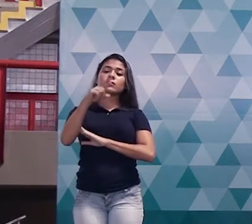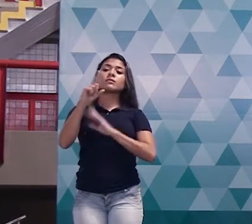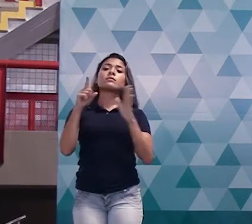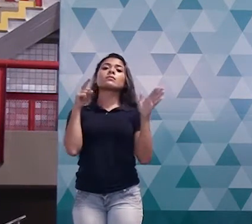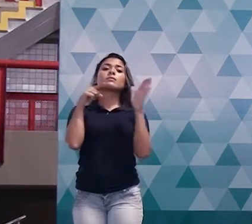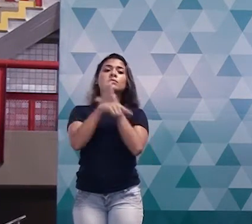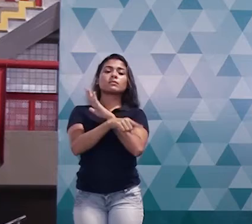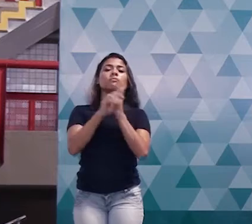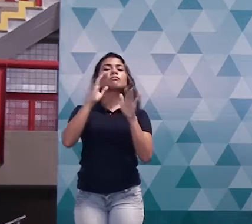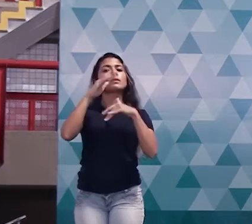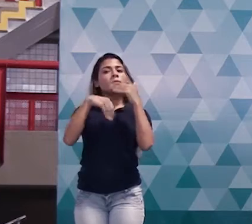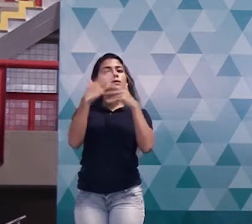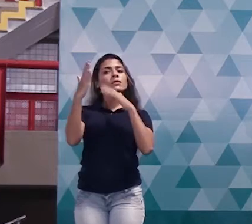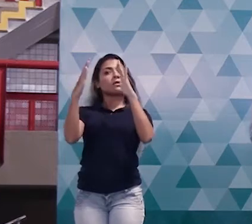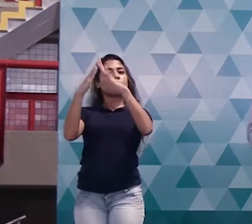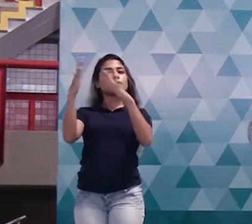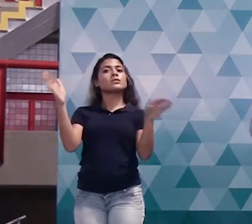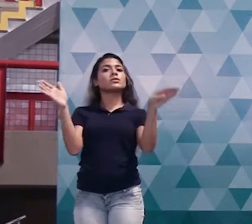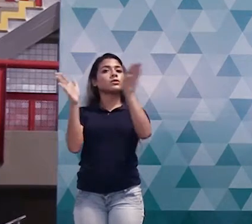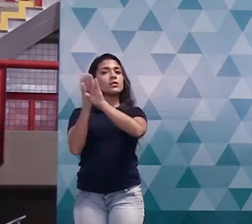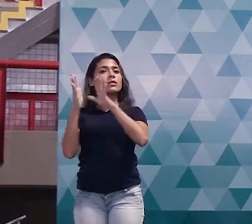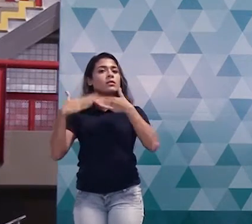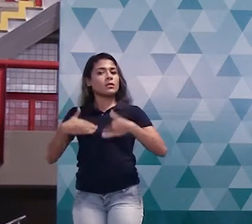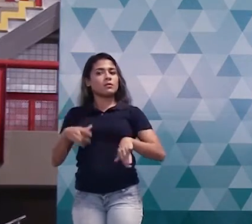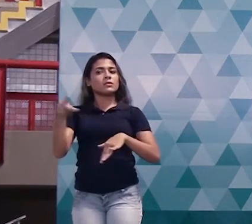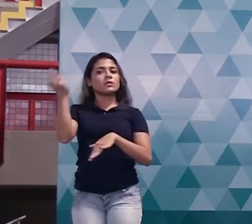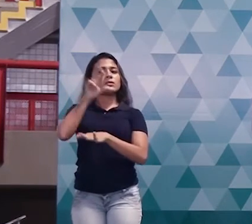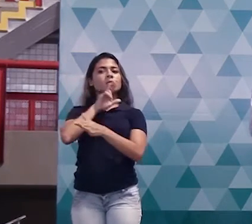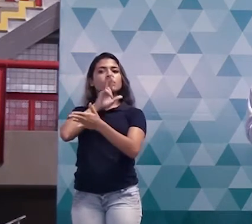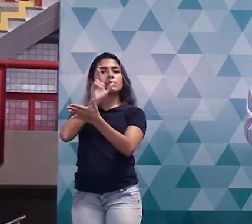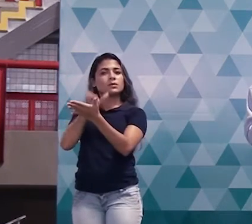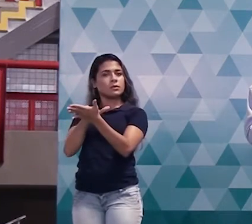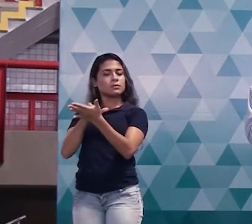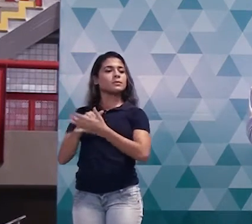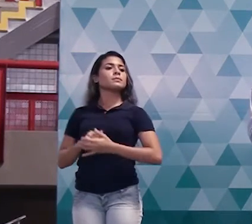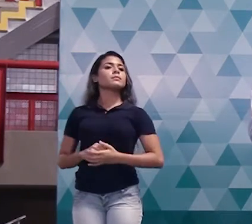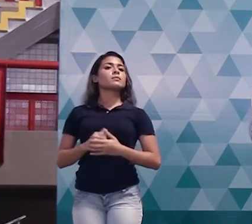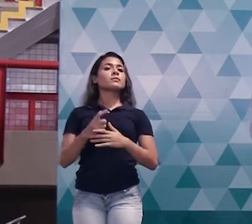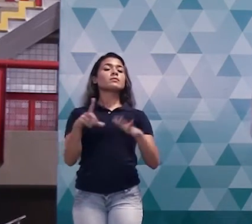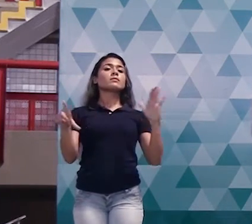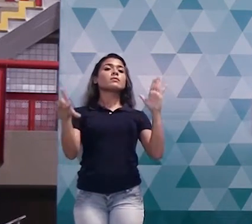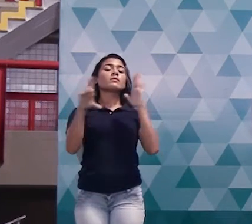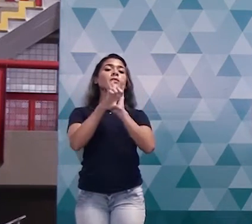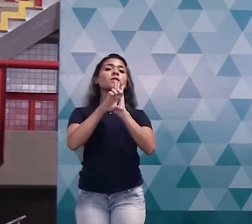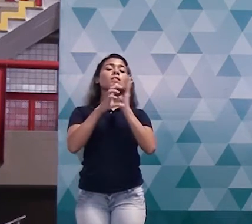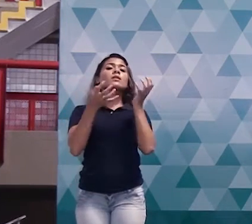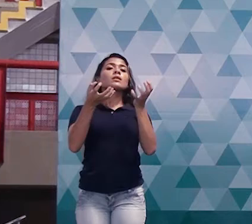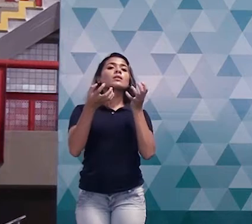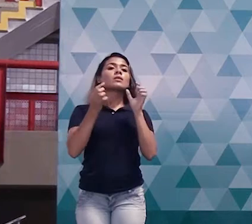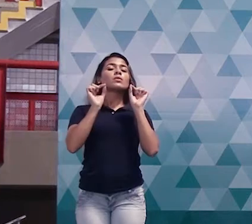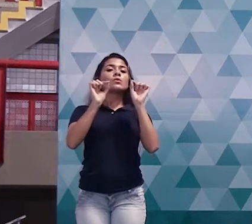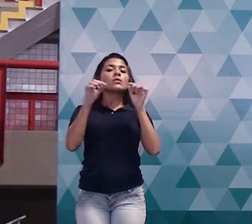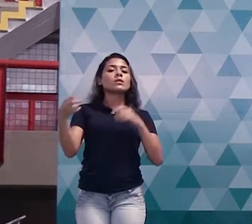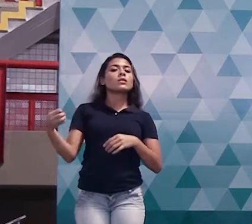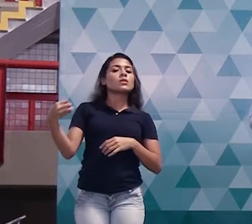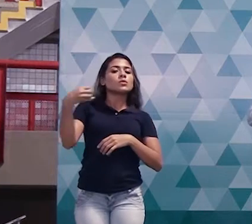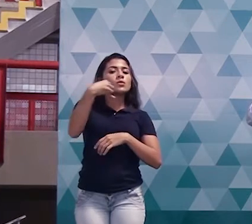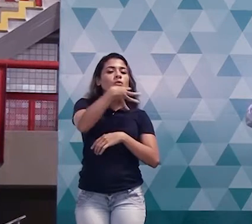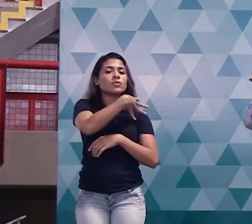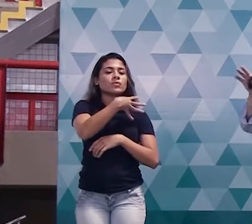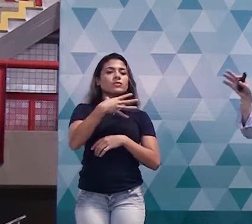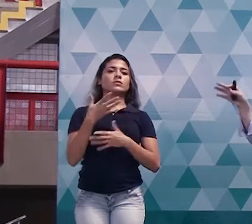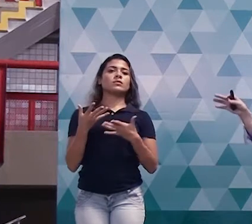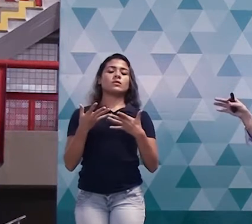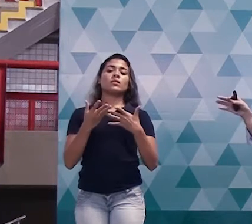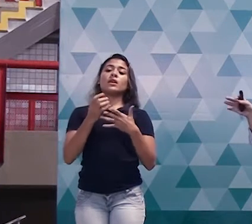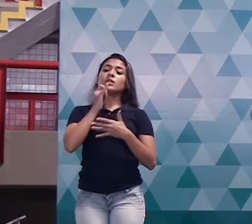que depois você vai resolver em casa com calma. Essa lei vai promover uma nova centralização. Vai